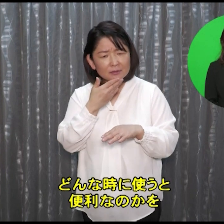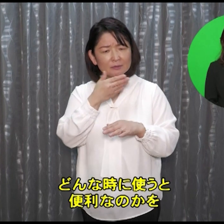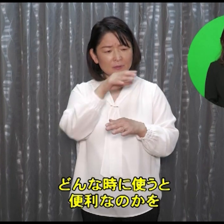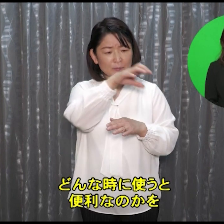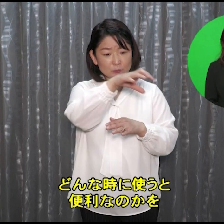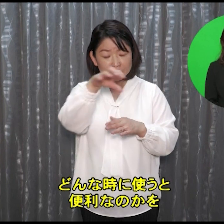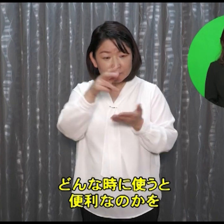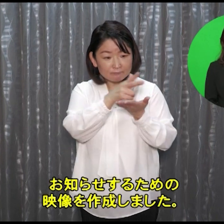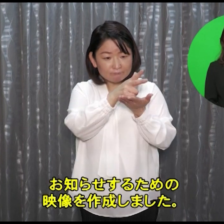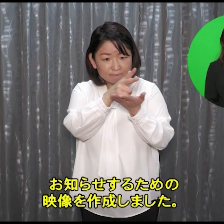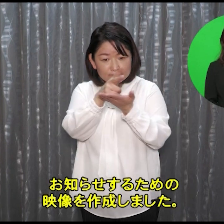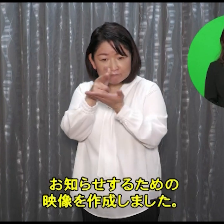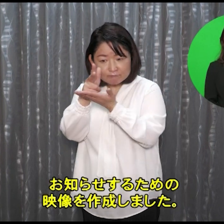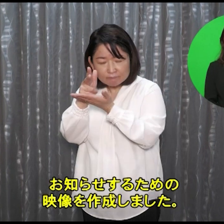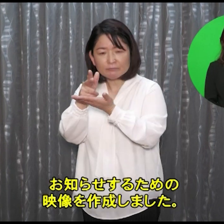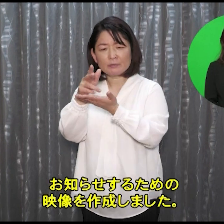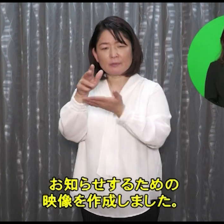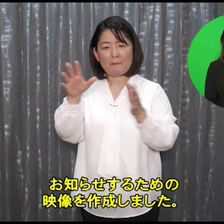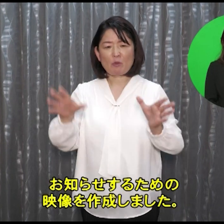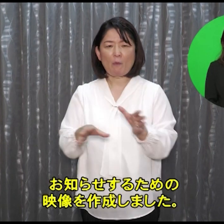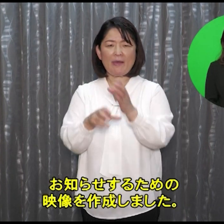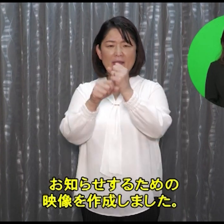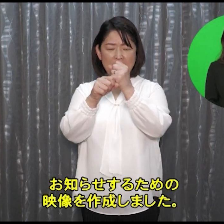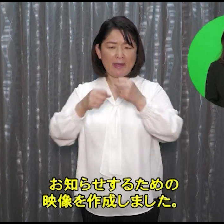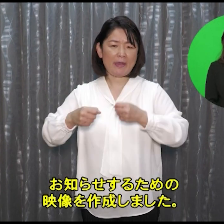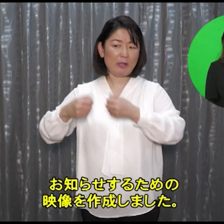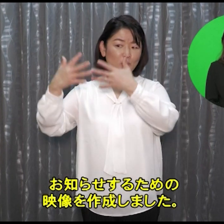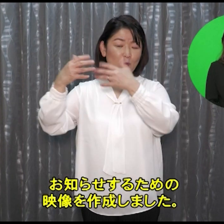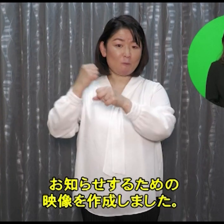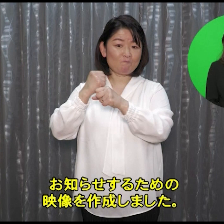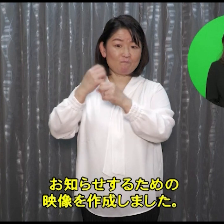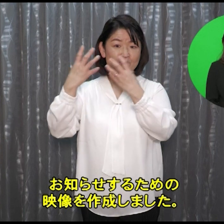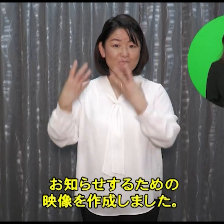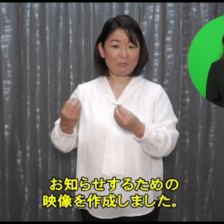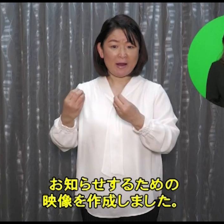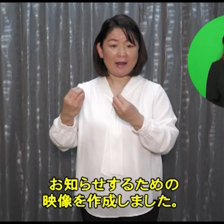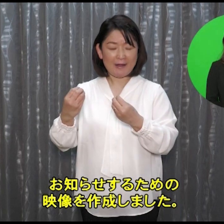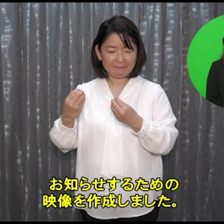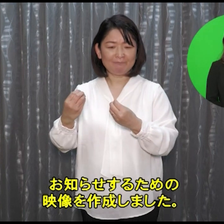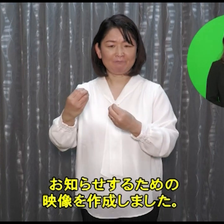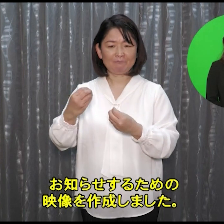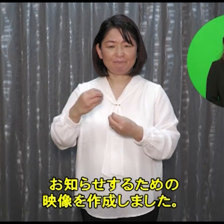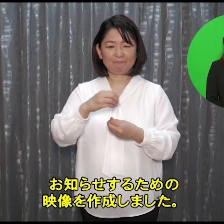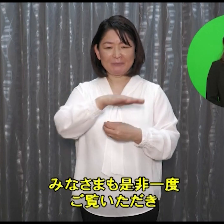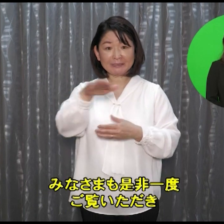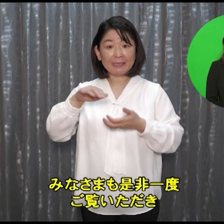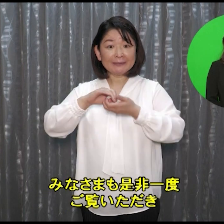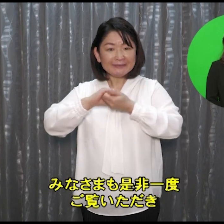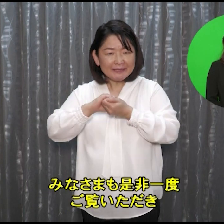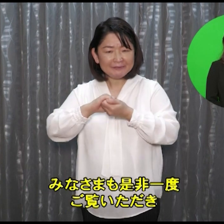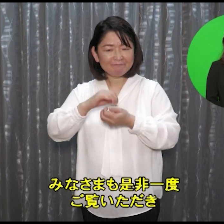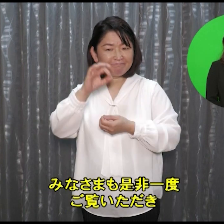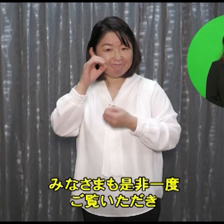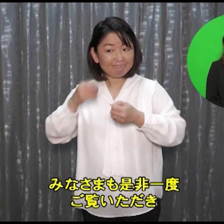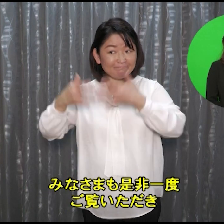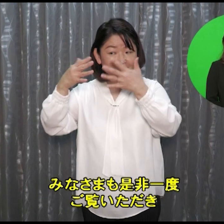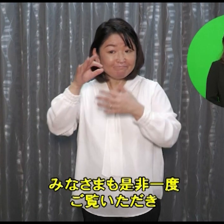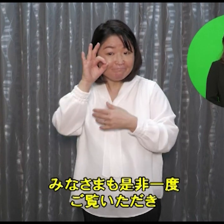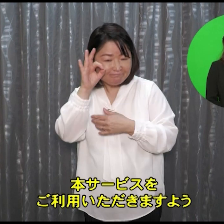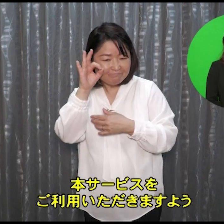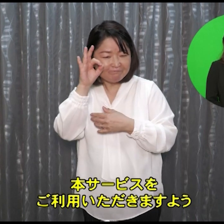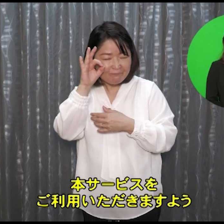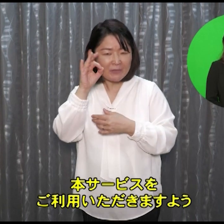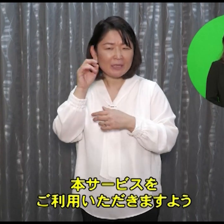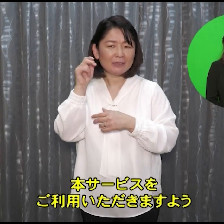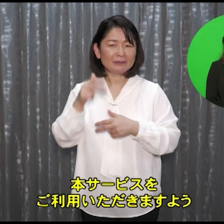な時に使うと便利なのかをお知らせするための映像を作成しました。皆様にもぜひ一度ご覧いただ